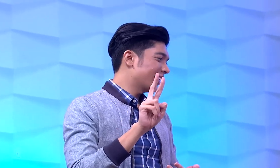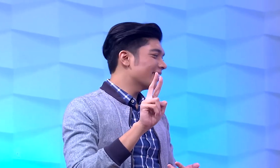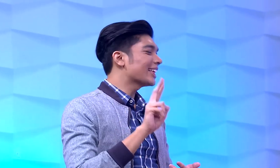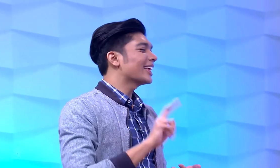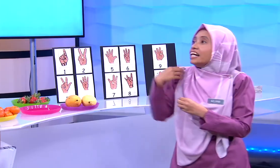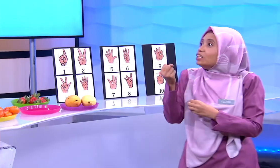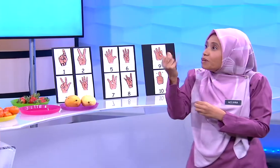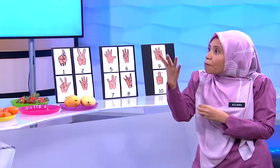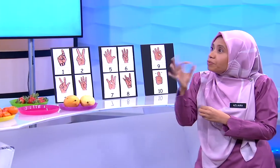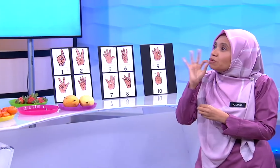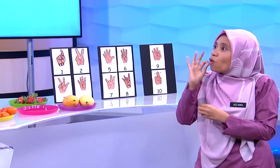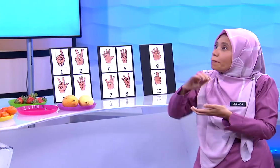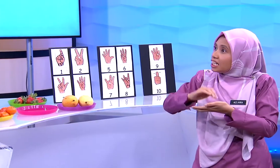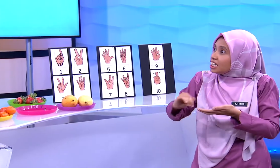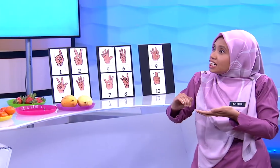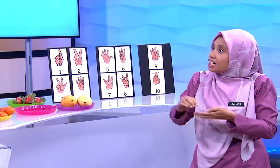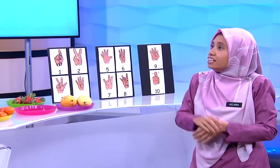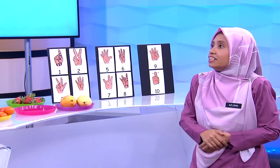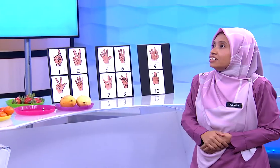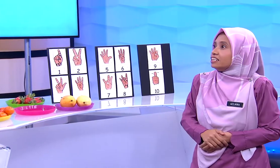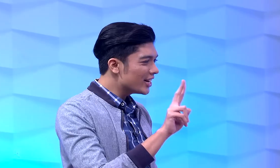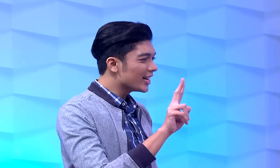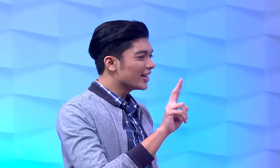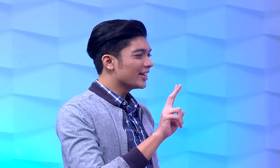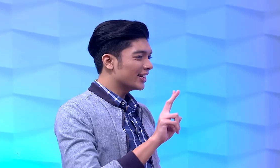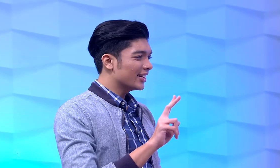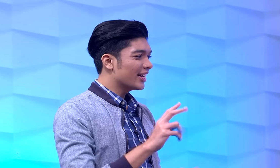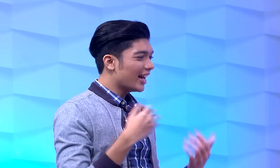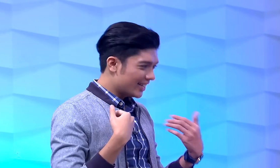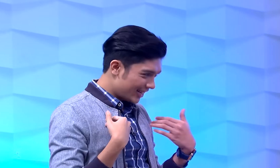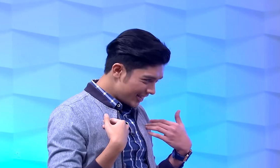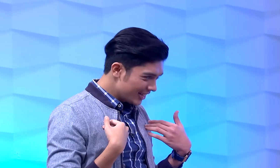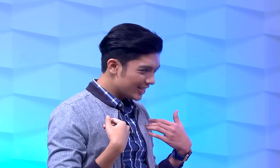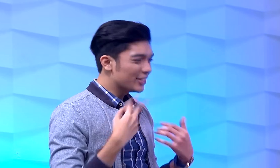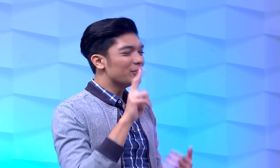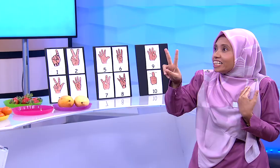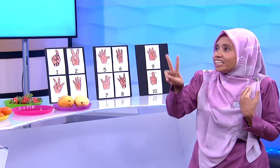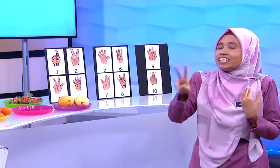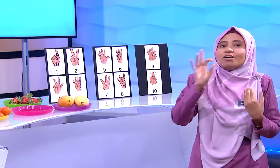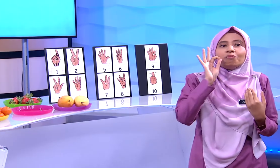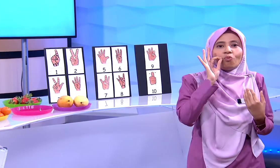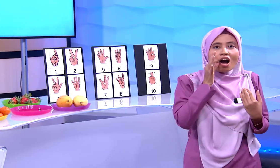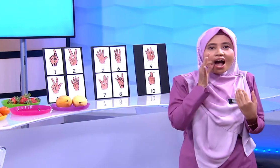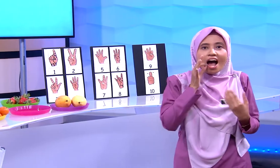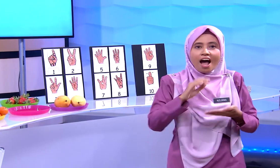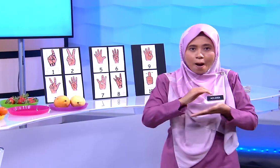wakil beberapa buah mangga dua ada ada dua dua buah